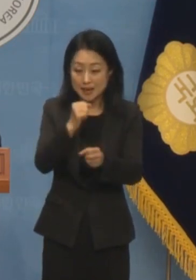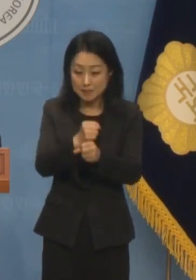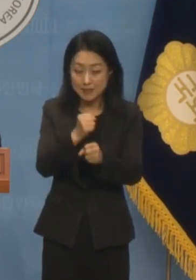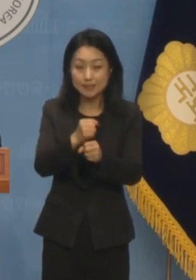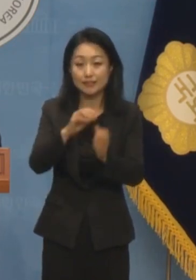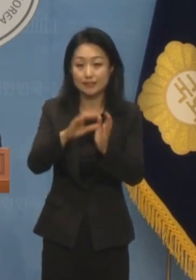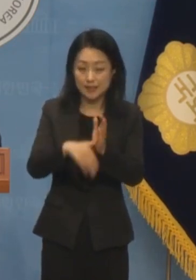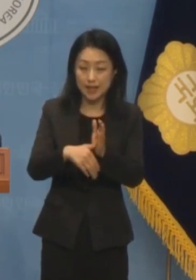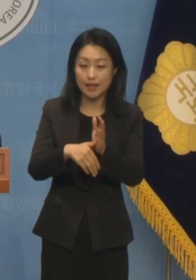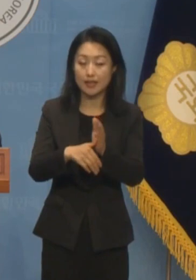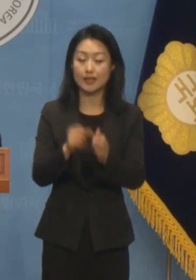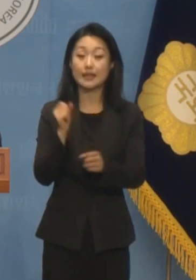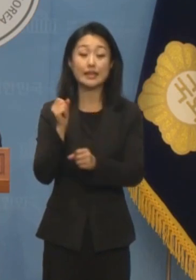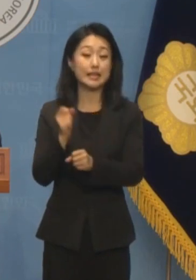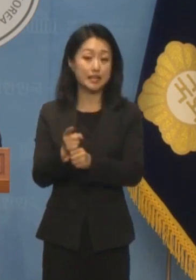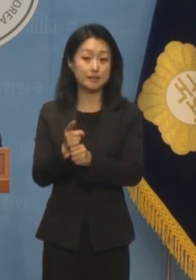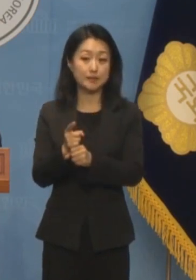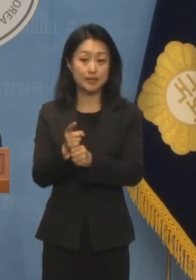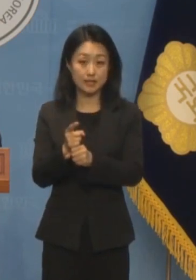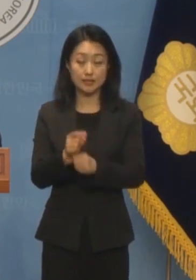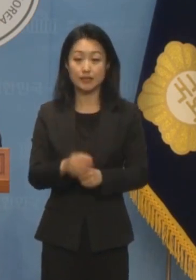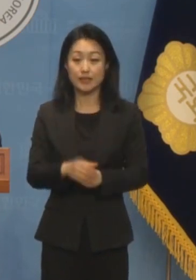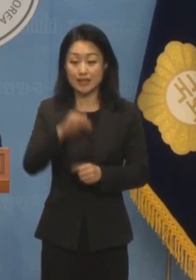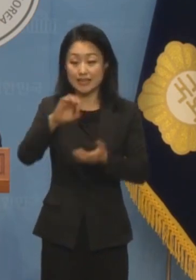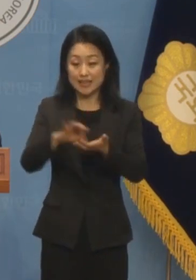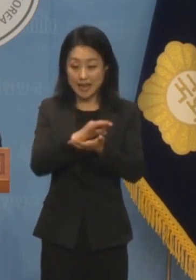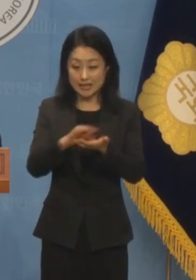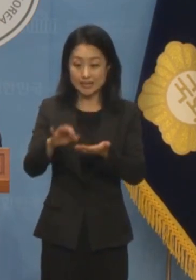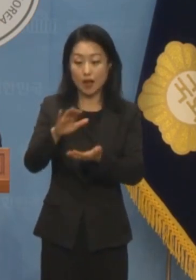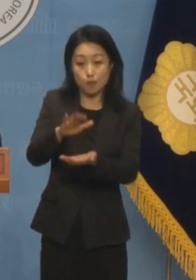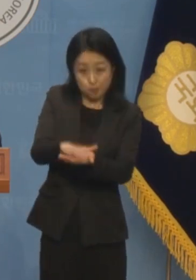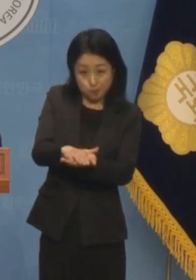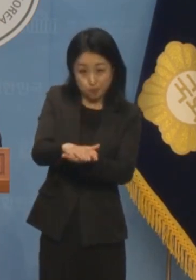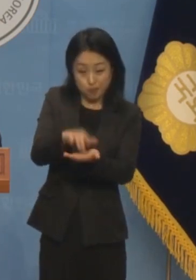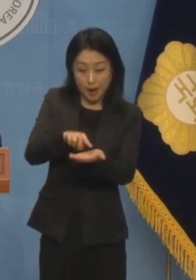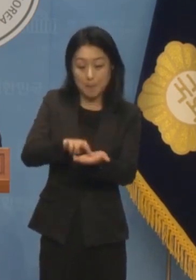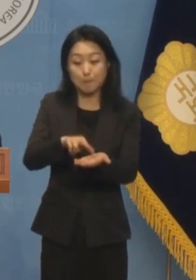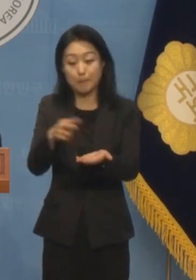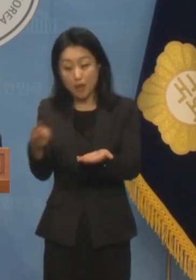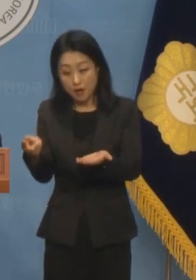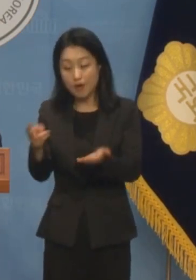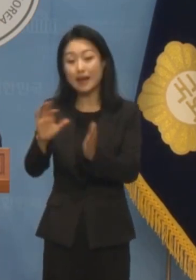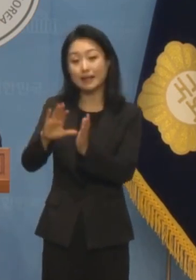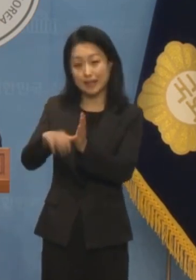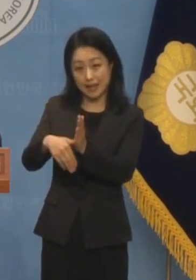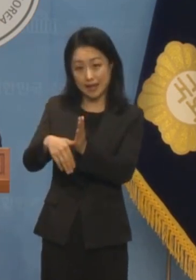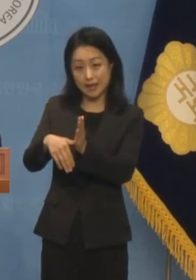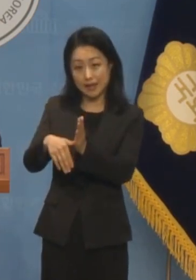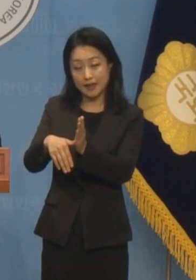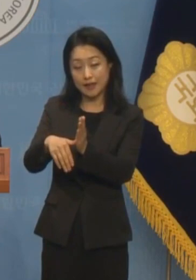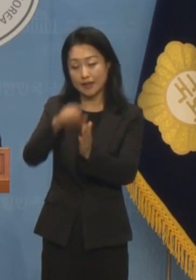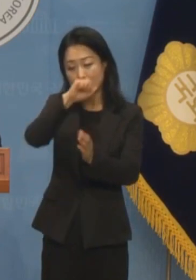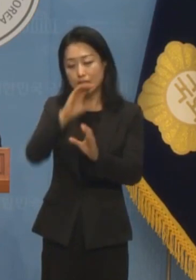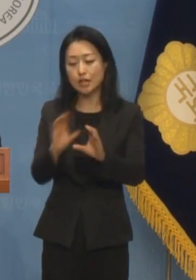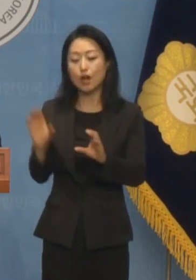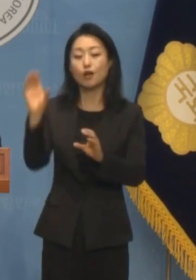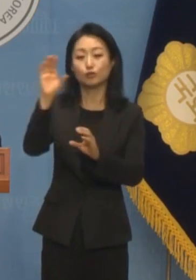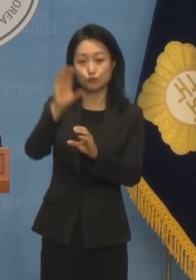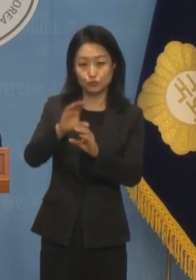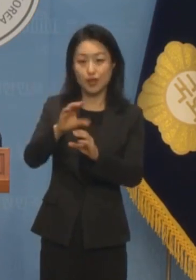인해 이미 성립된 예산에 변경을 가할 필요가 있는 경우에 추경